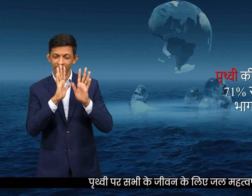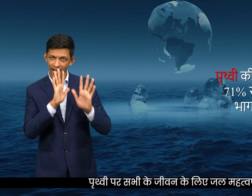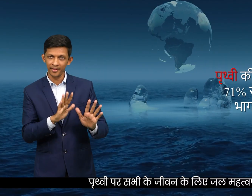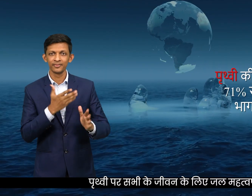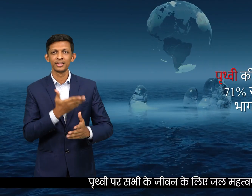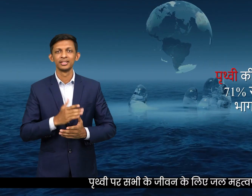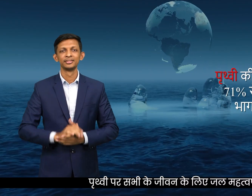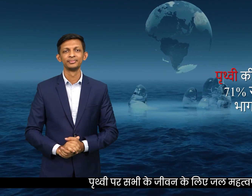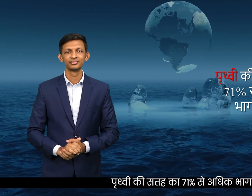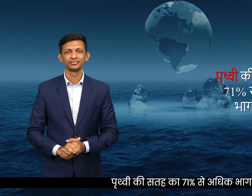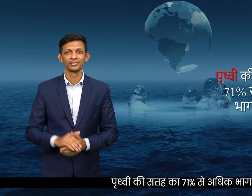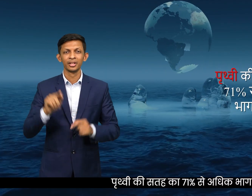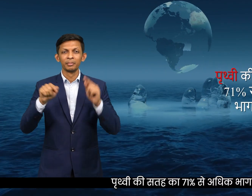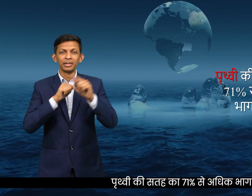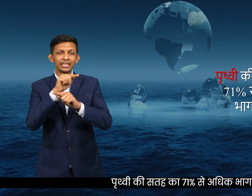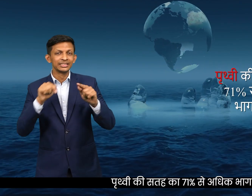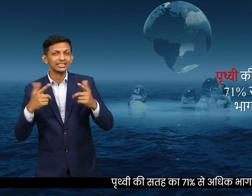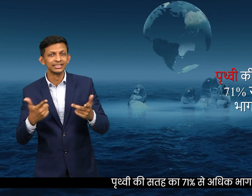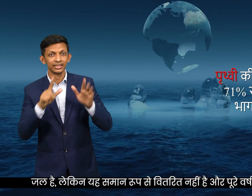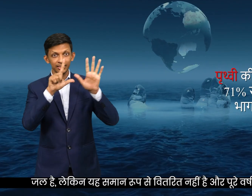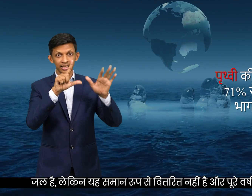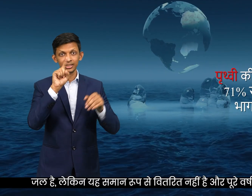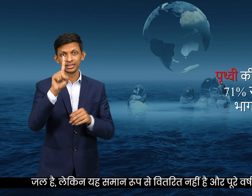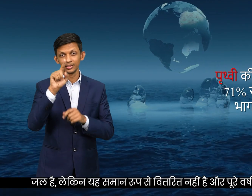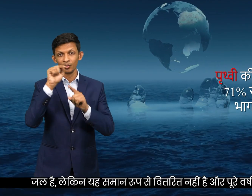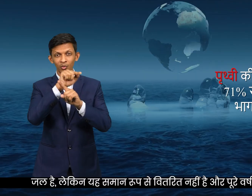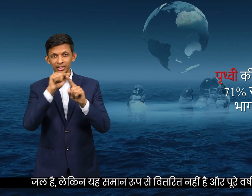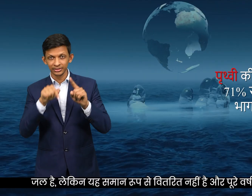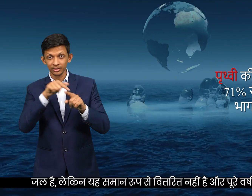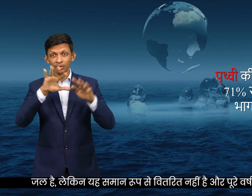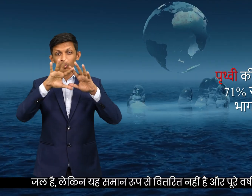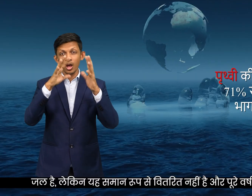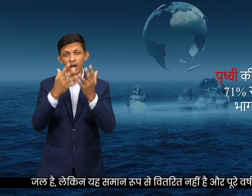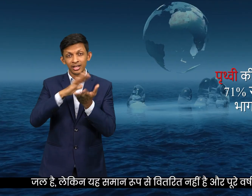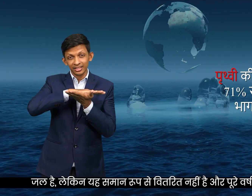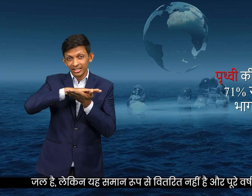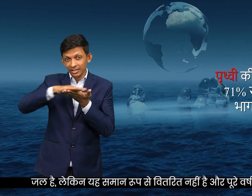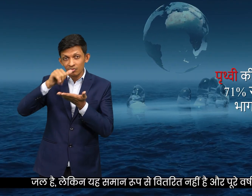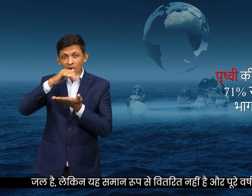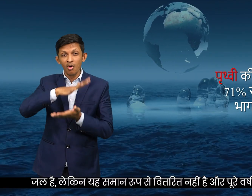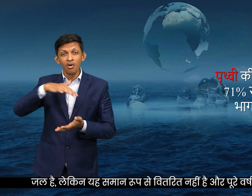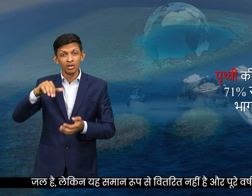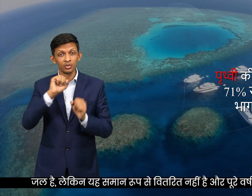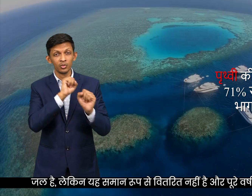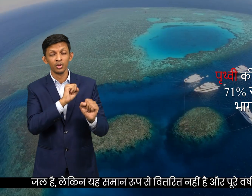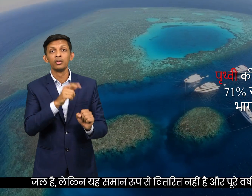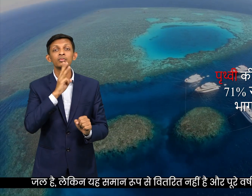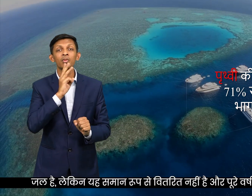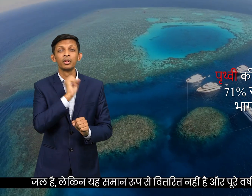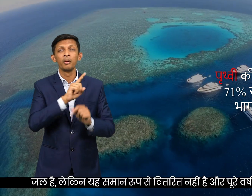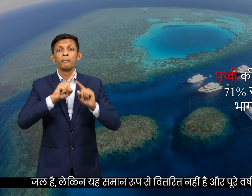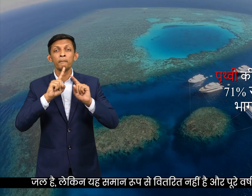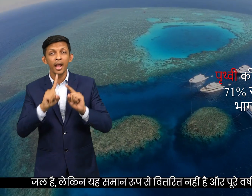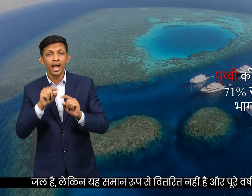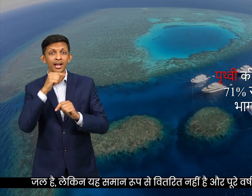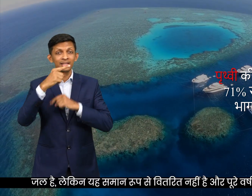जल महत्वपूर्ण है। पृथ्वी की सतह का 71% से अधिक भाग जल है, लेकिन यह समान रूप